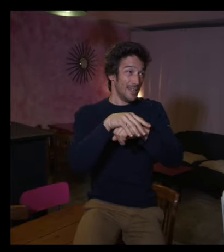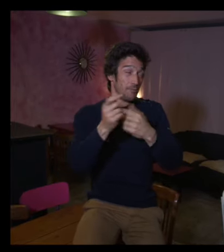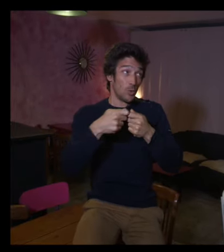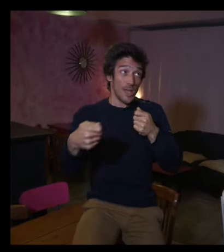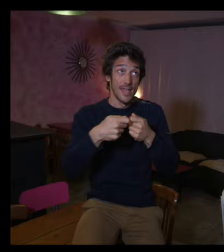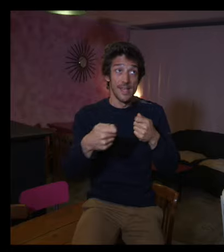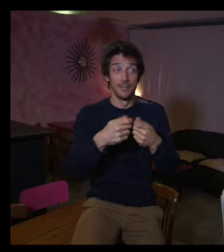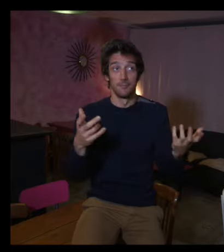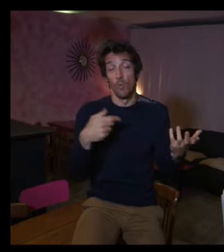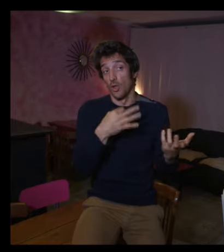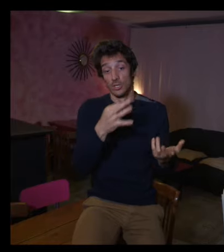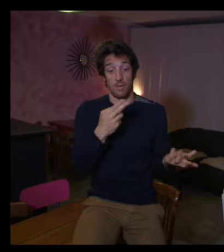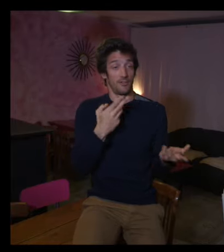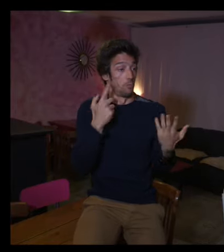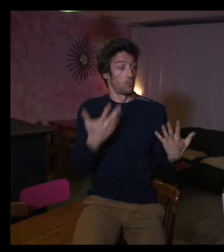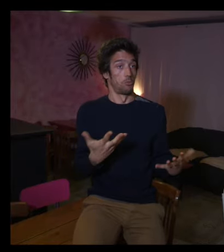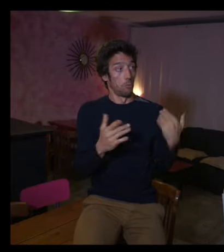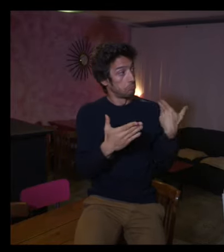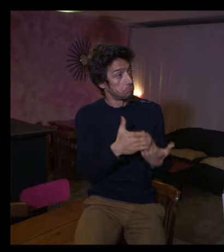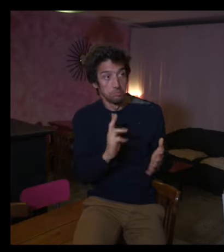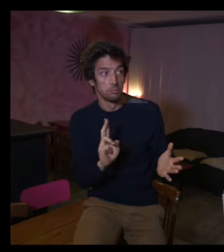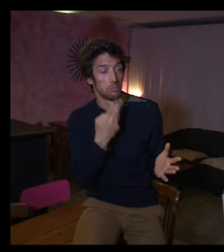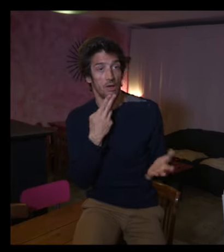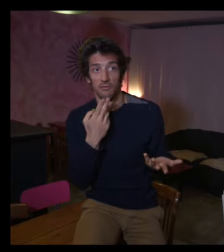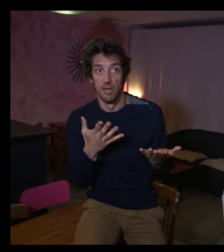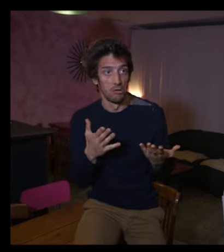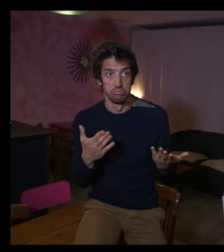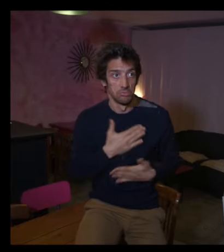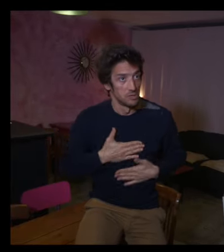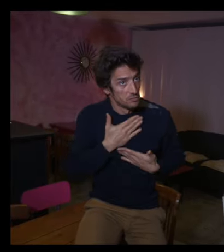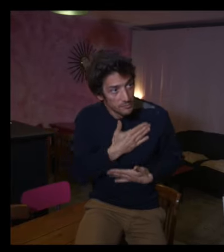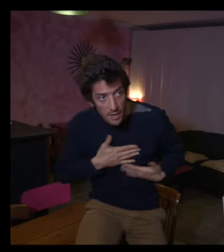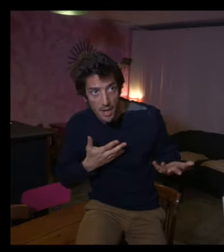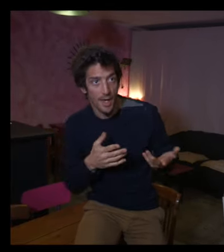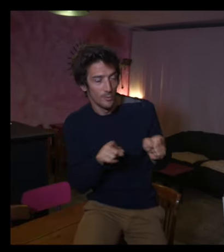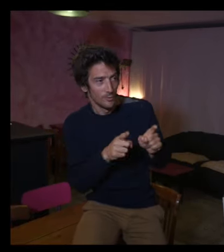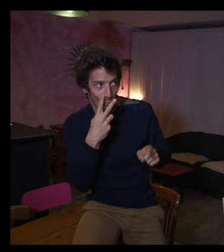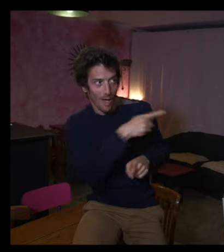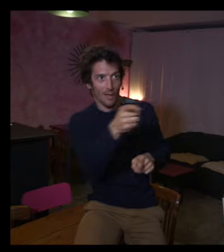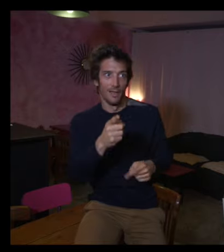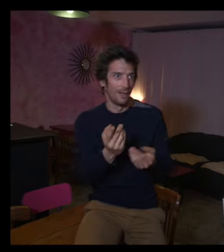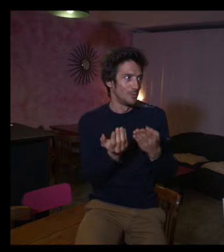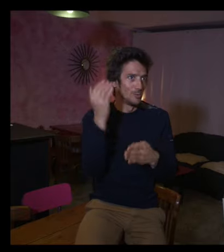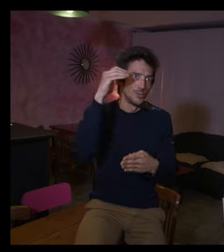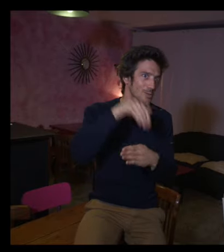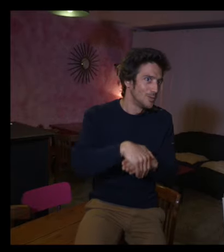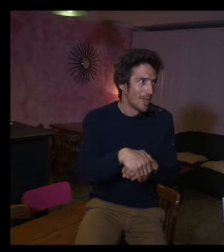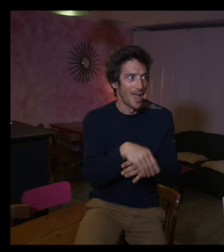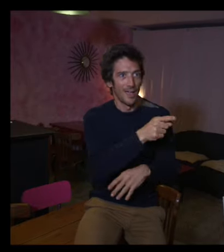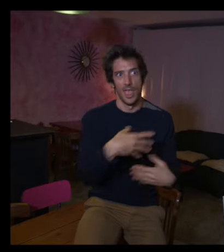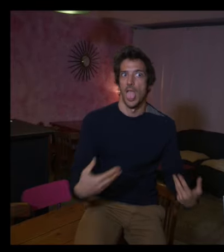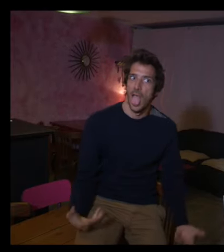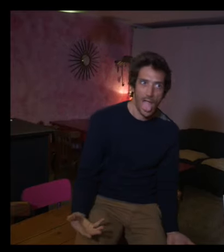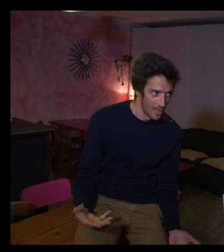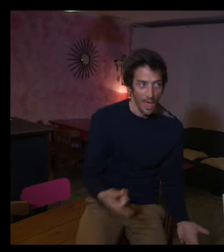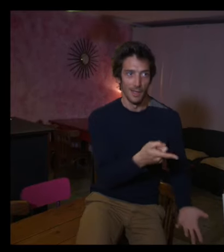pour le moment, tout s'est déroulé comme on le voulait. Tout le monde a l'air satisfait. Je vois que les journées sont longues et que les gens sont fatigués. Mais on voit quand même